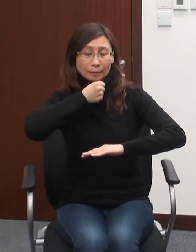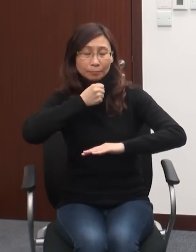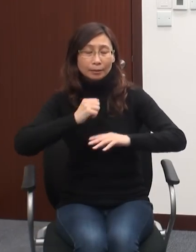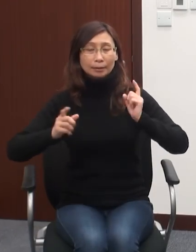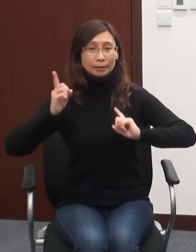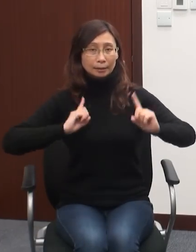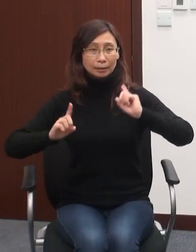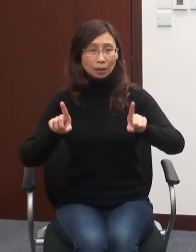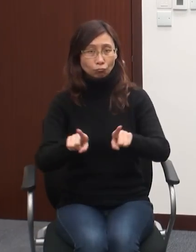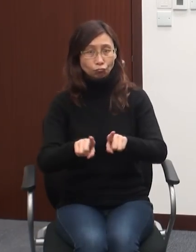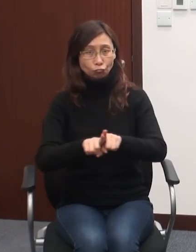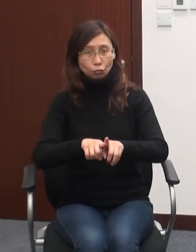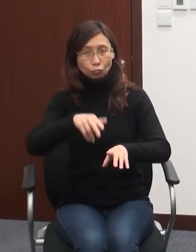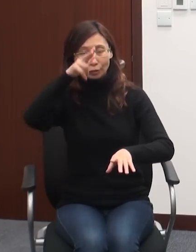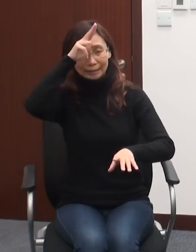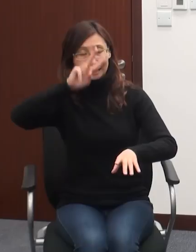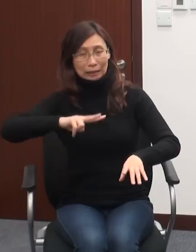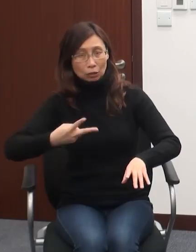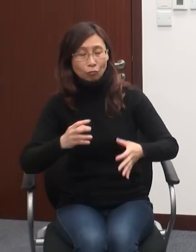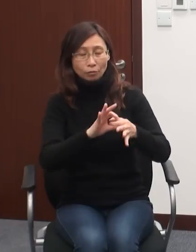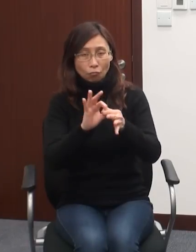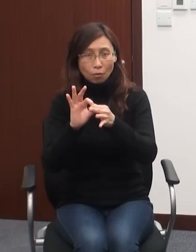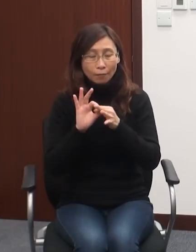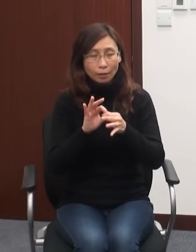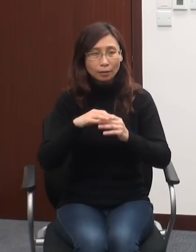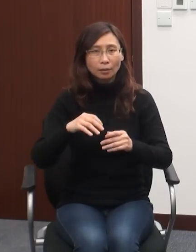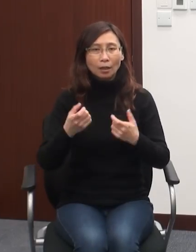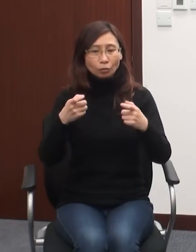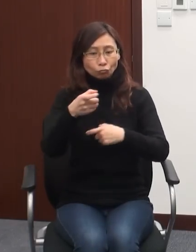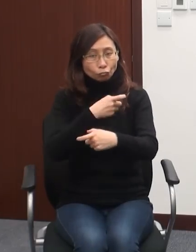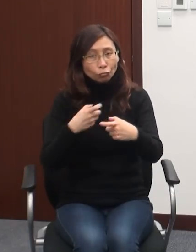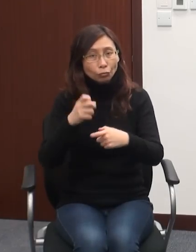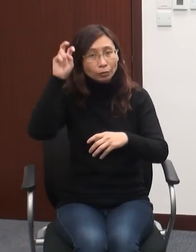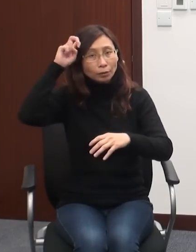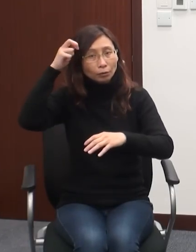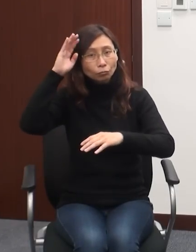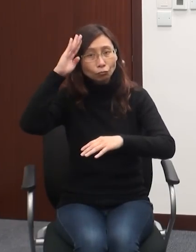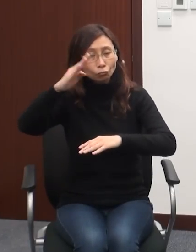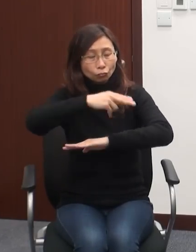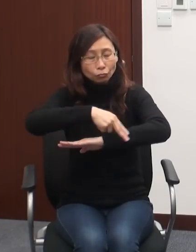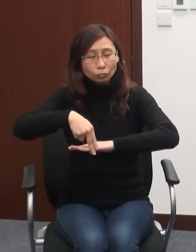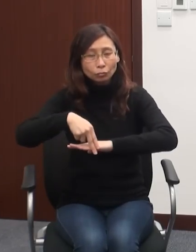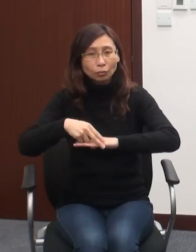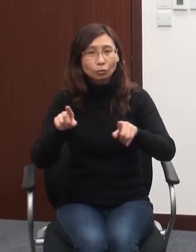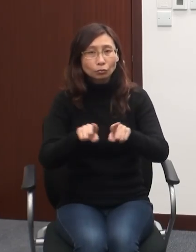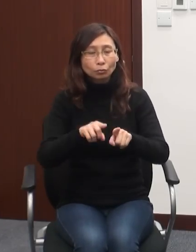係？財政預算案同政改有咩關係？咁依一啲我 呢啲就係、是、其實咧就係、是、嗰、那個、